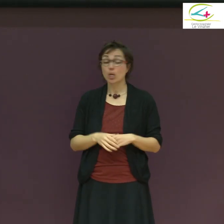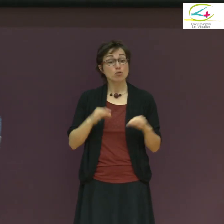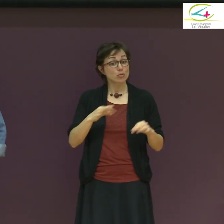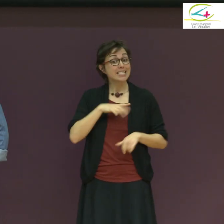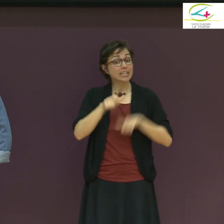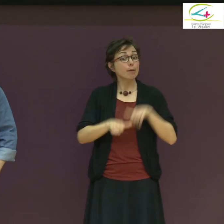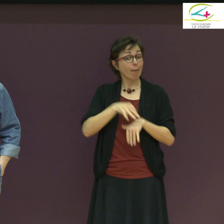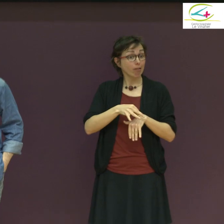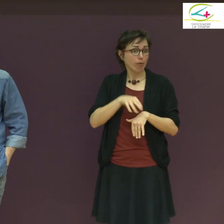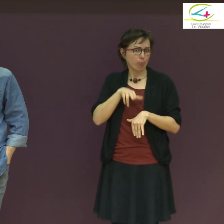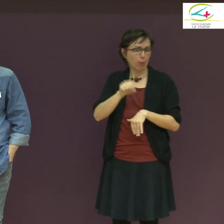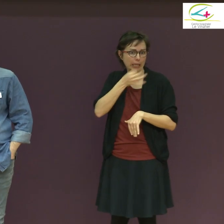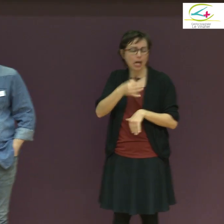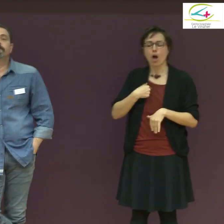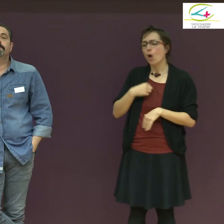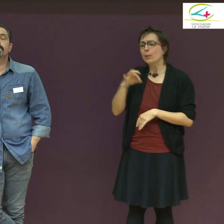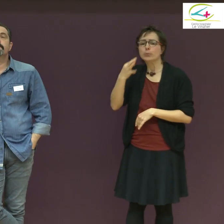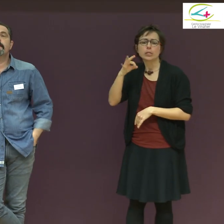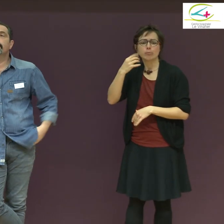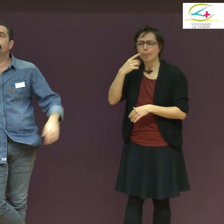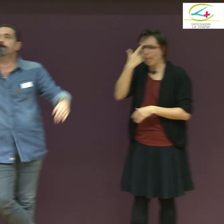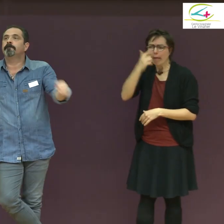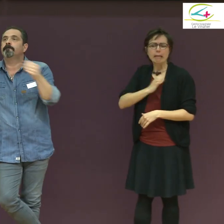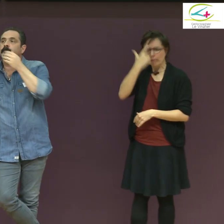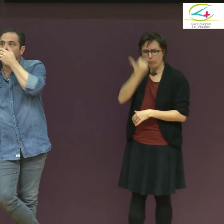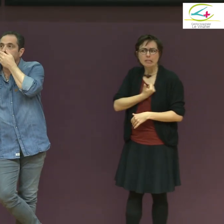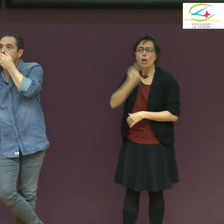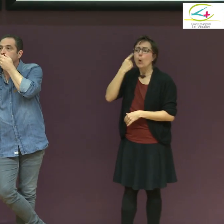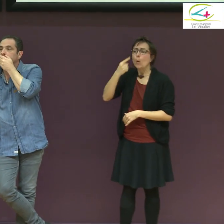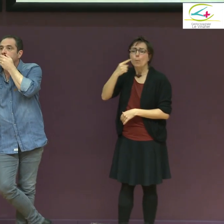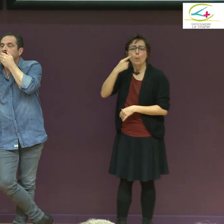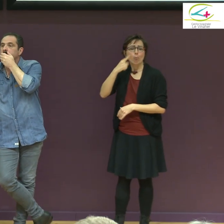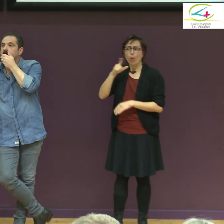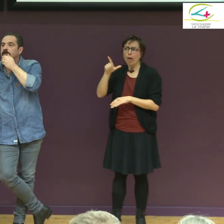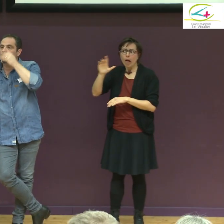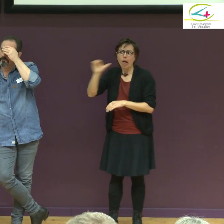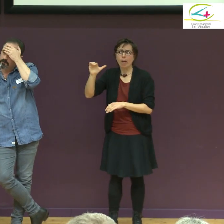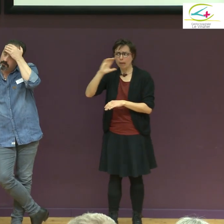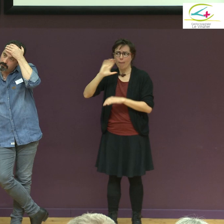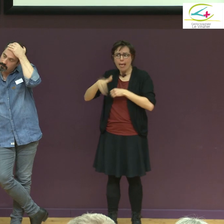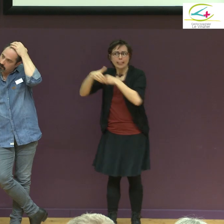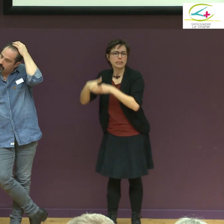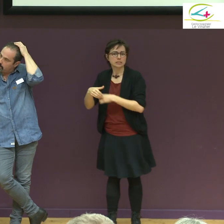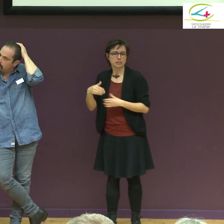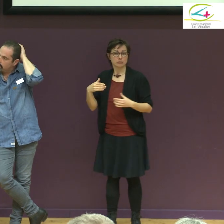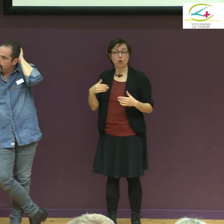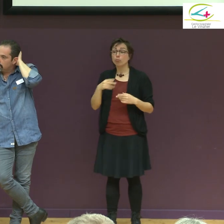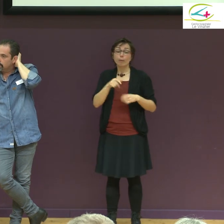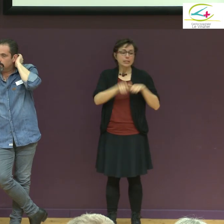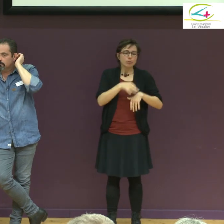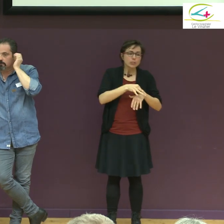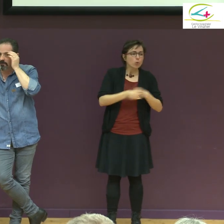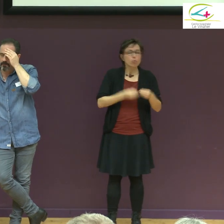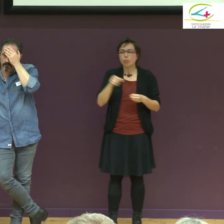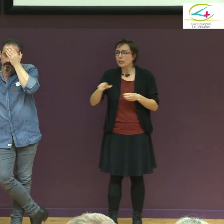l'aide. C'est des choses qu'on va entendre. Ça peut être le vocabulaire je dis patients, parce qu'on est médecins, mais d'ailleurs des personnes que vous avez peut-être rencontrées,